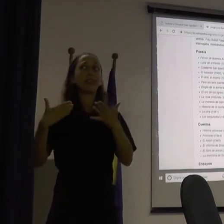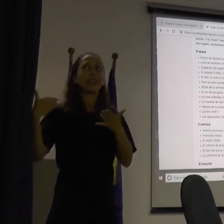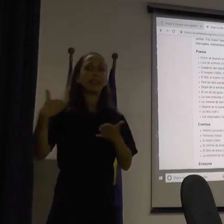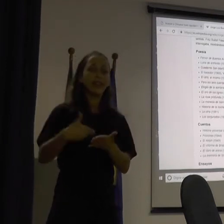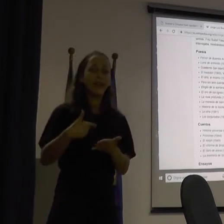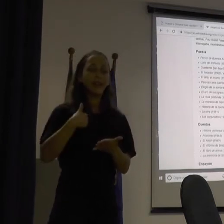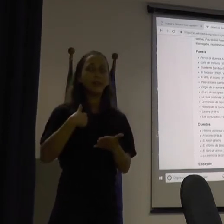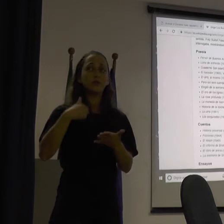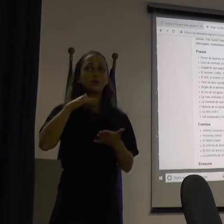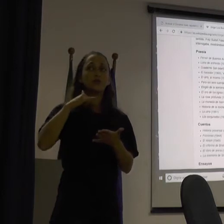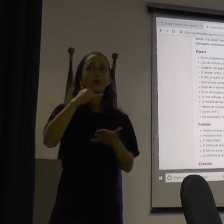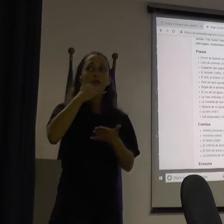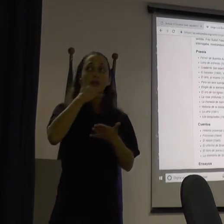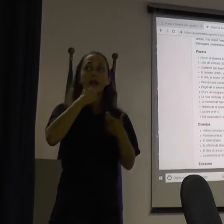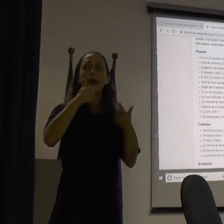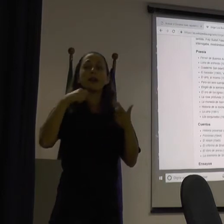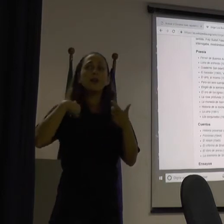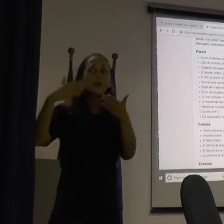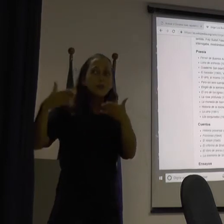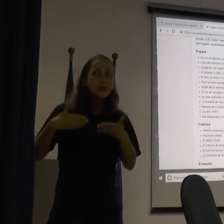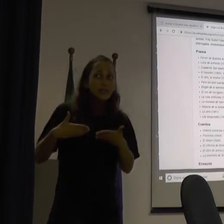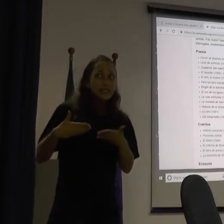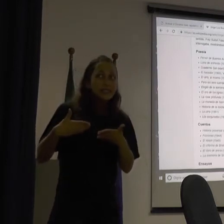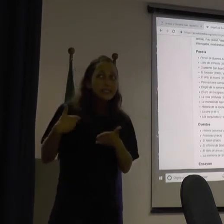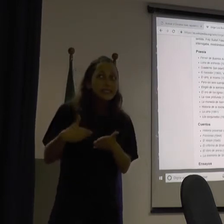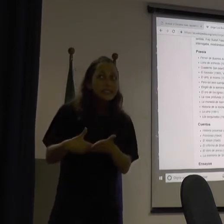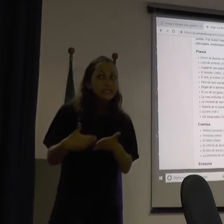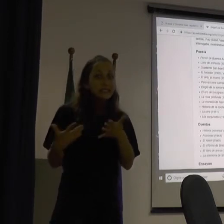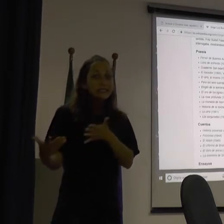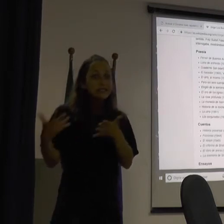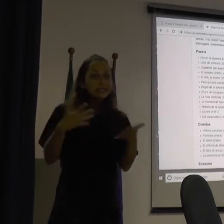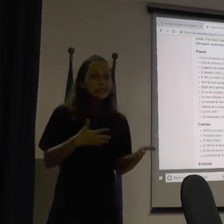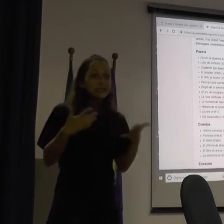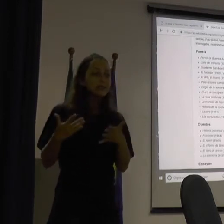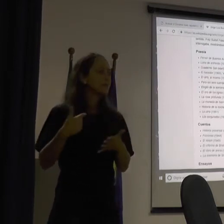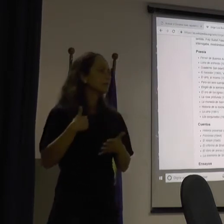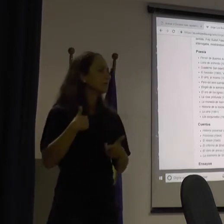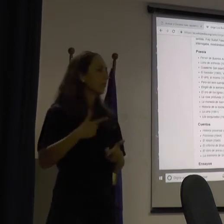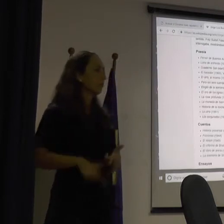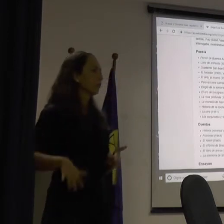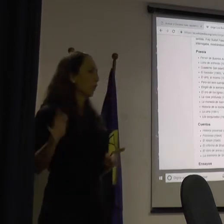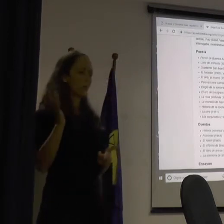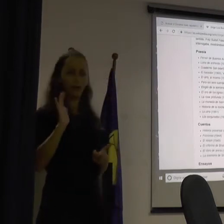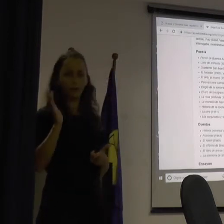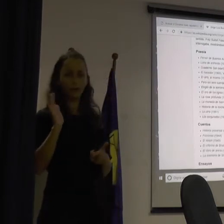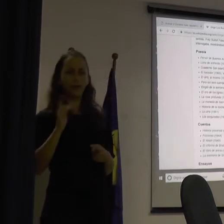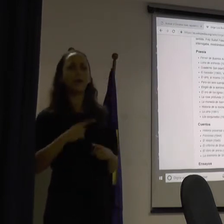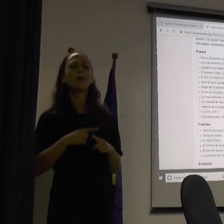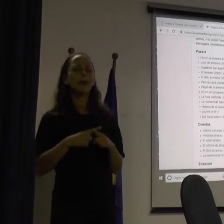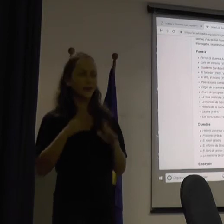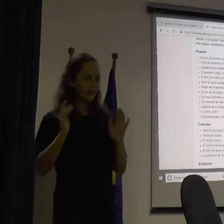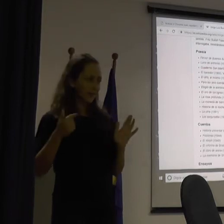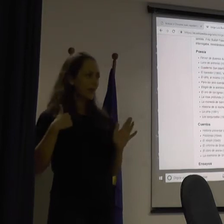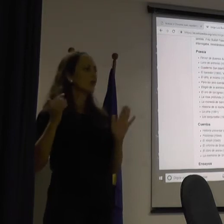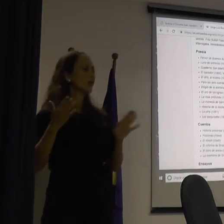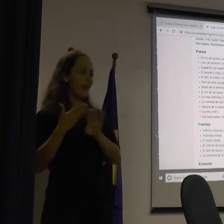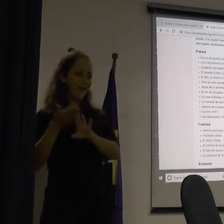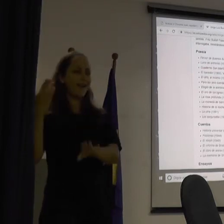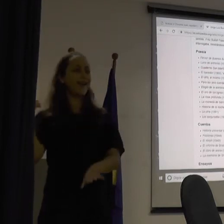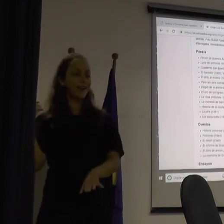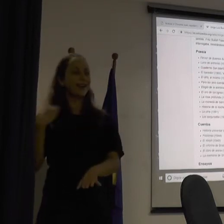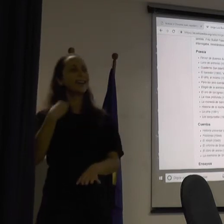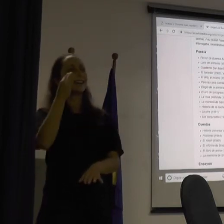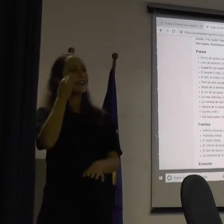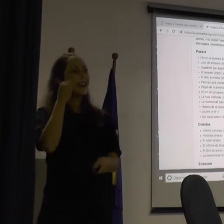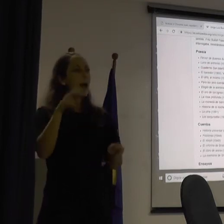vai justificar que vai se convidar em 2 dias? E eu não tenho nenhum problema com isso. Como eu já enfrentei muito isso, de tentar montar banca em 2,